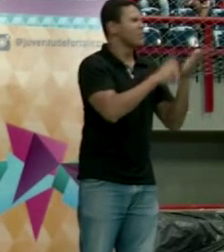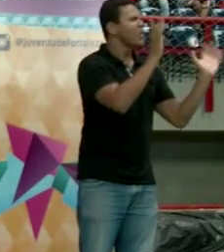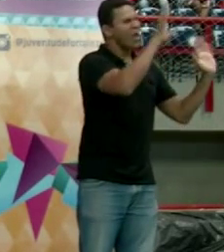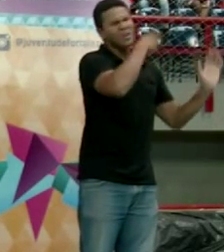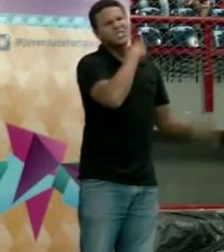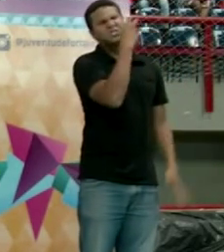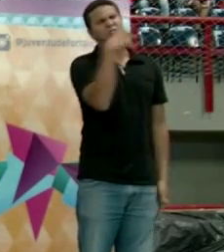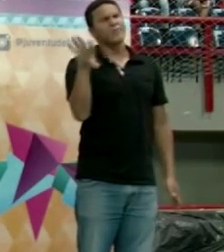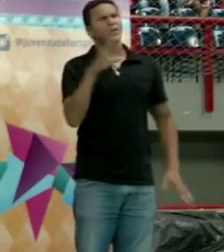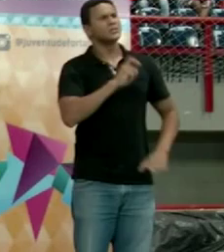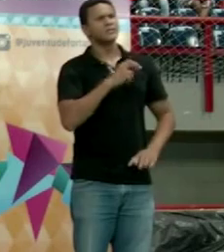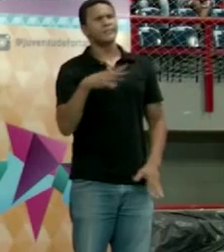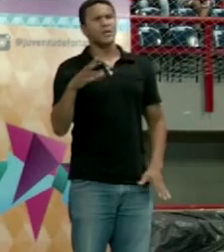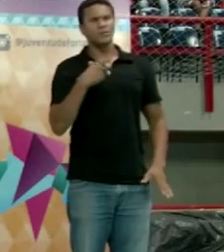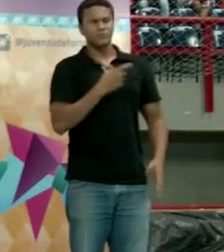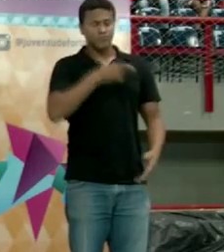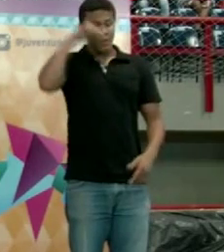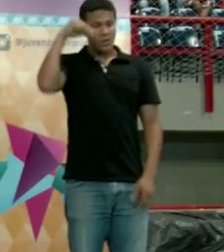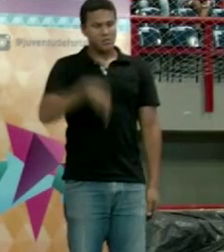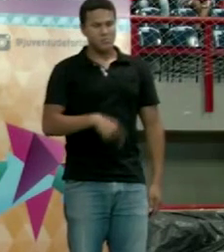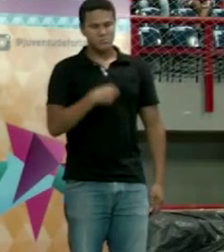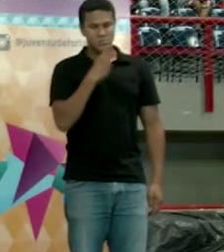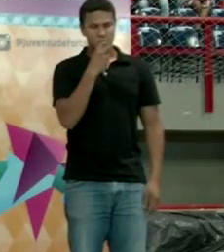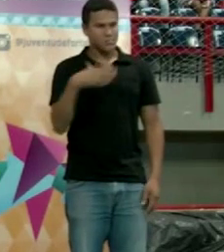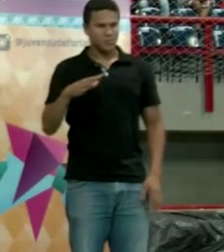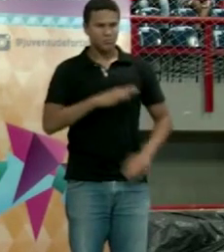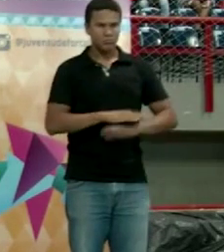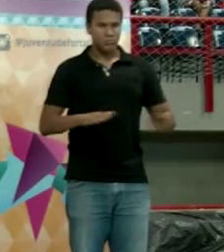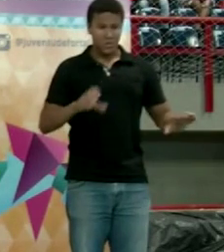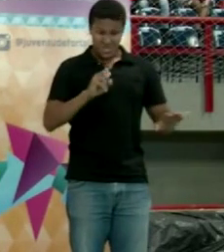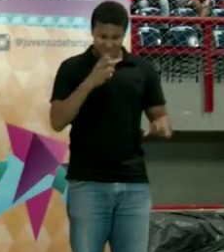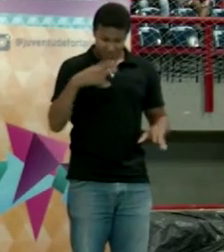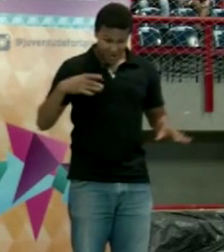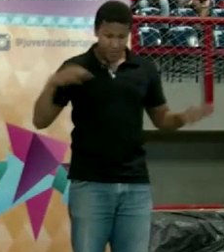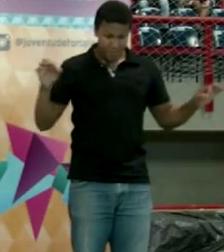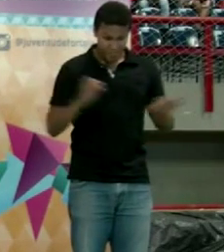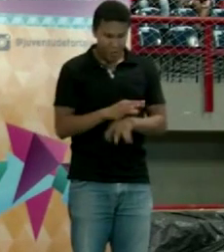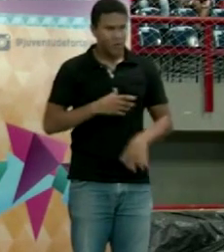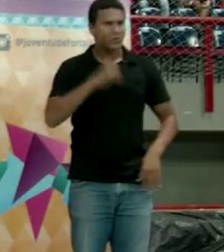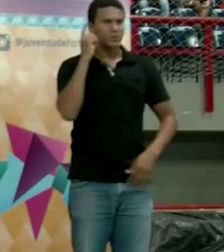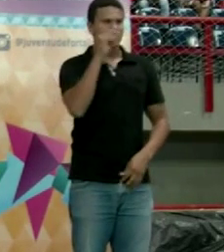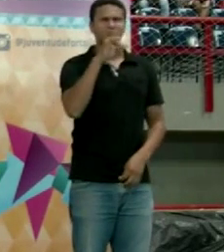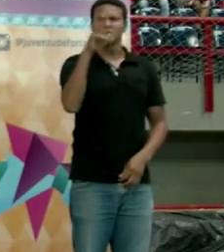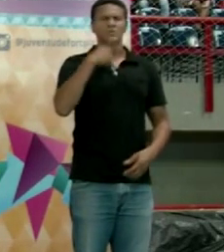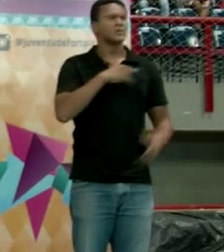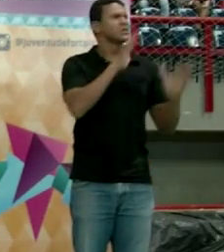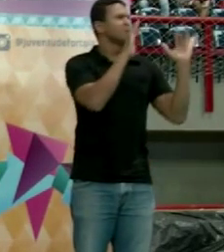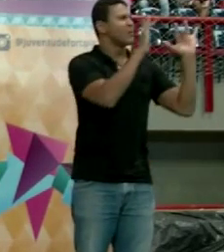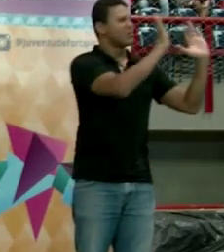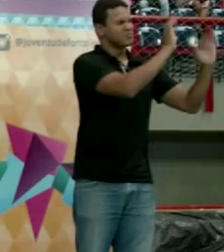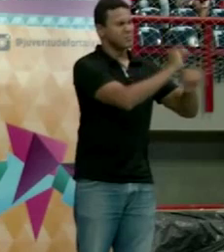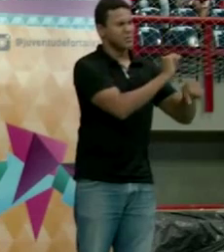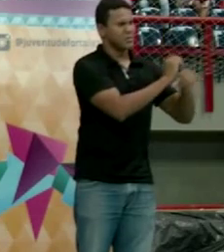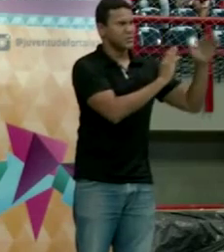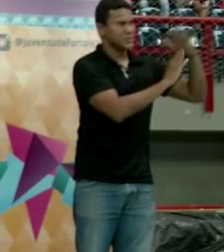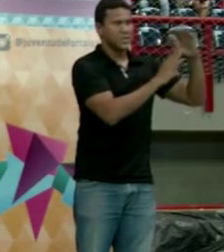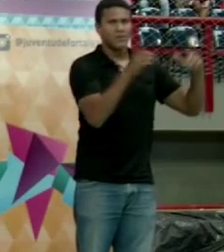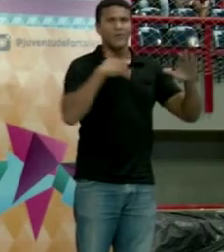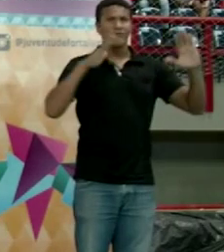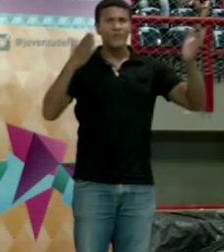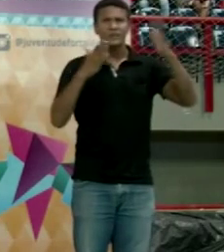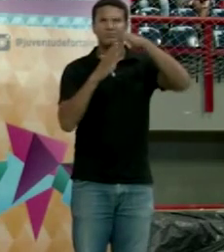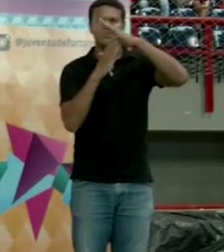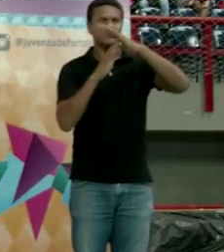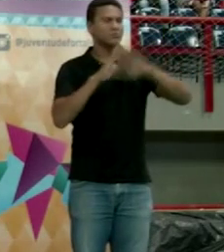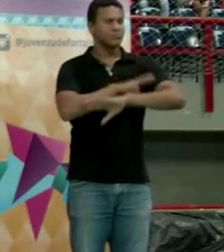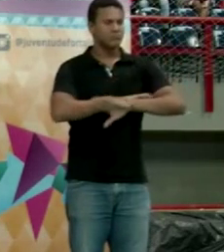5h30. O encontro é depois que você souber que passou. Você renuncia a namoro, a festa, a tudo.